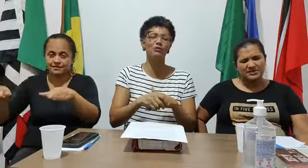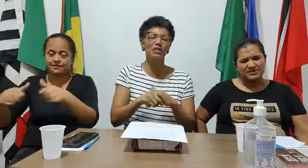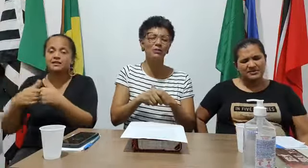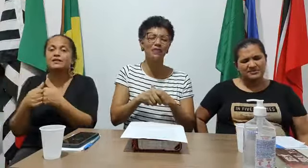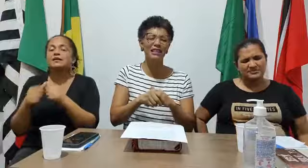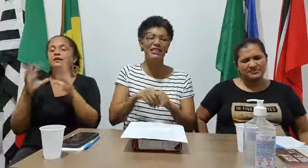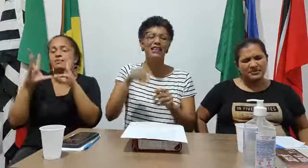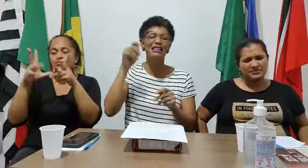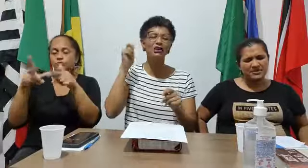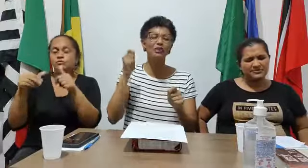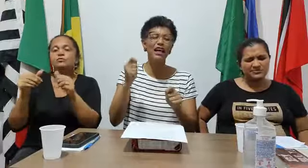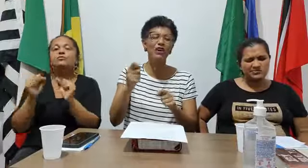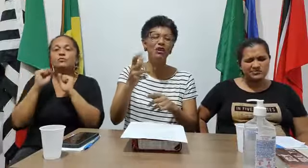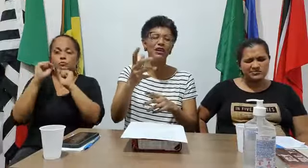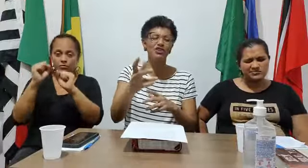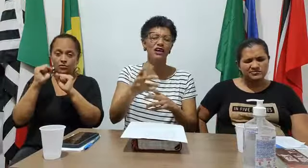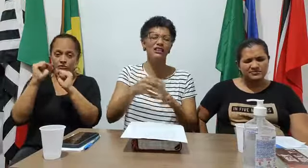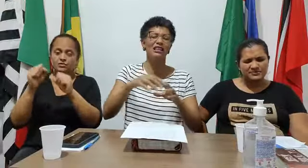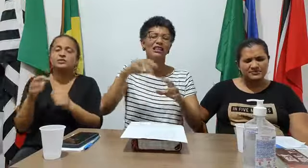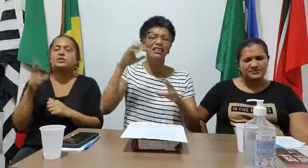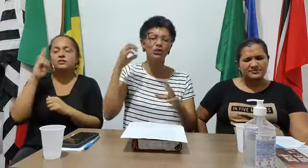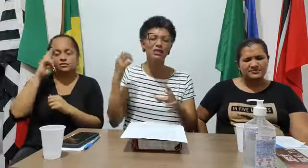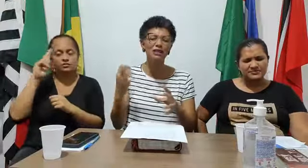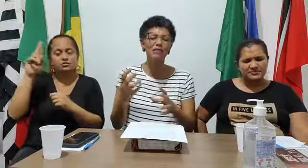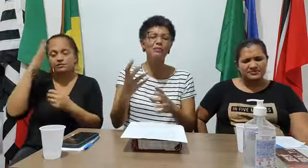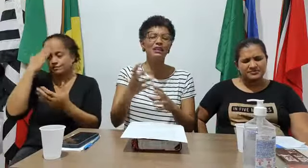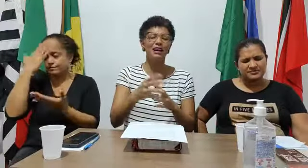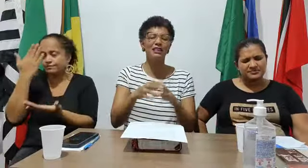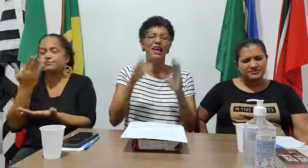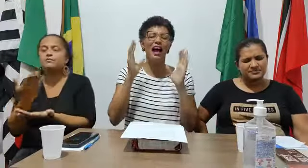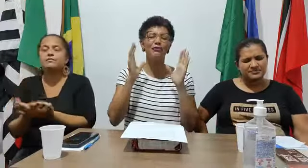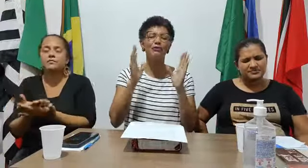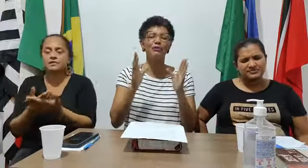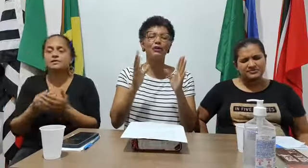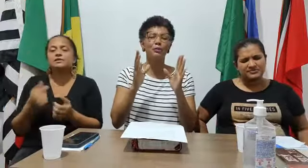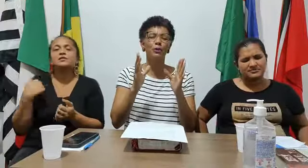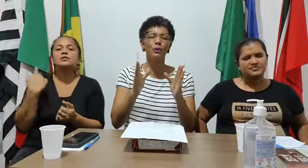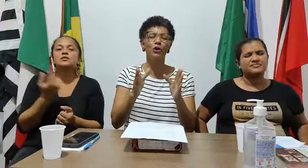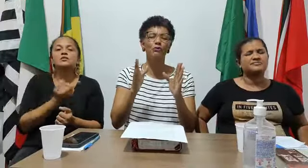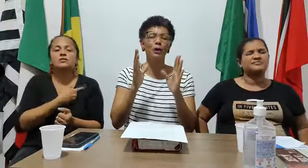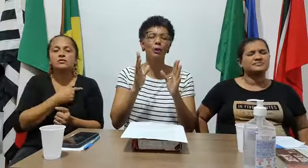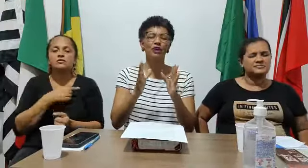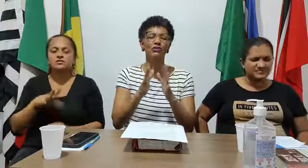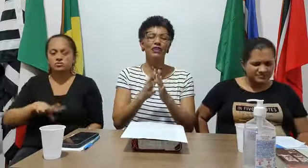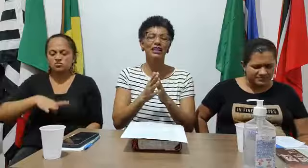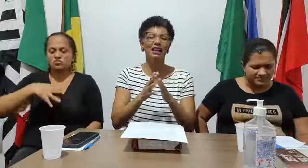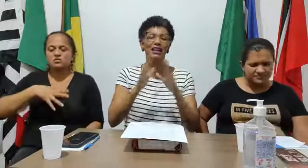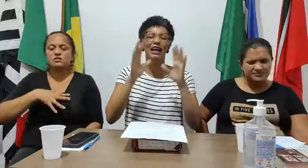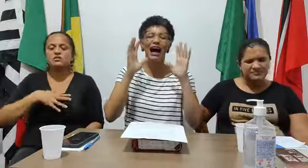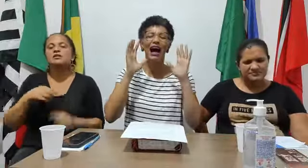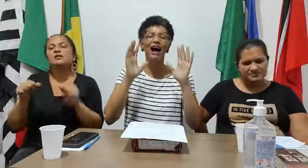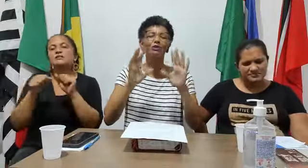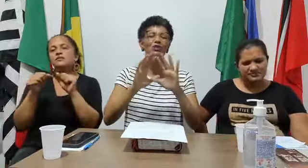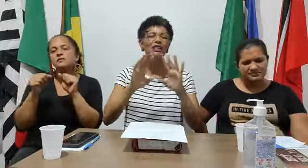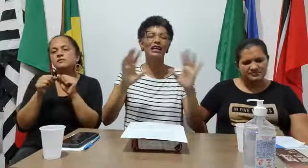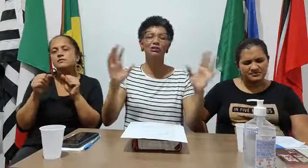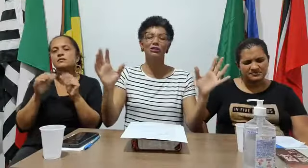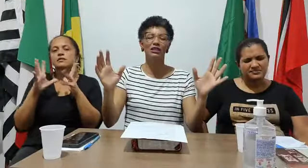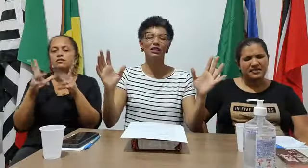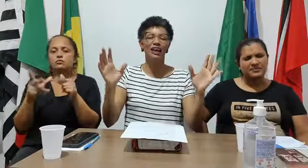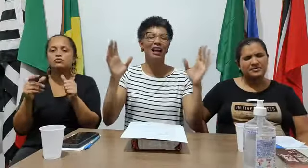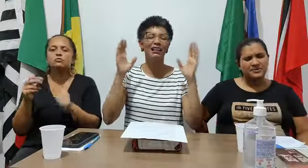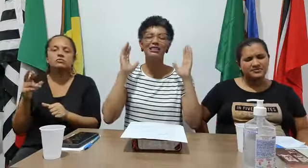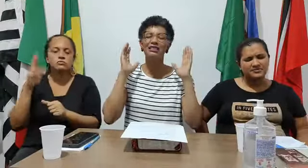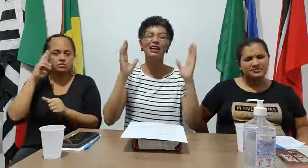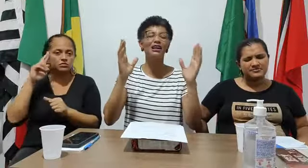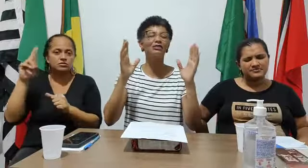nessa noite sobre essas mulheres, sendo encorajadas, sendo inspiradas a viver o propósito para o qual elas foram criadas,